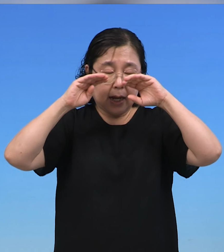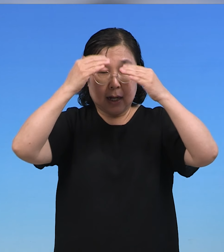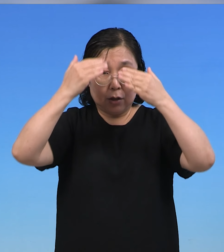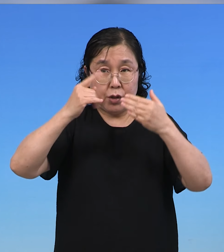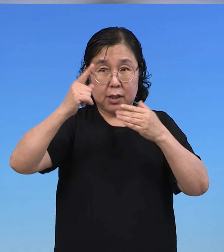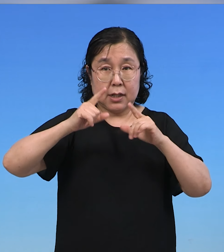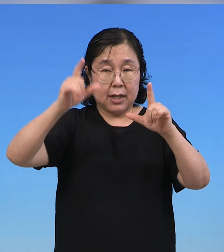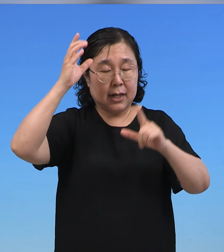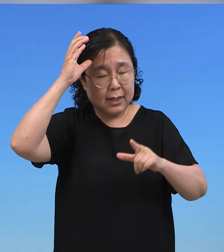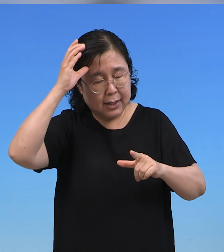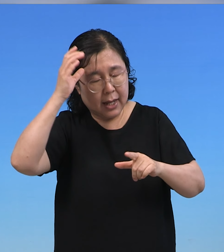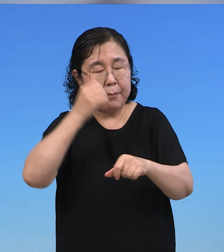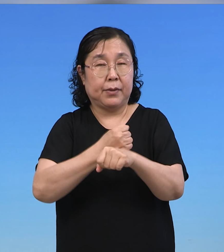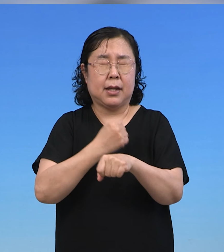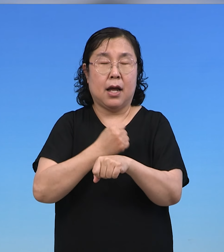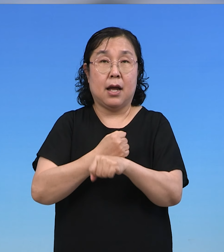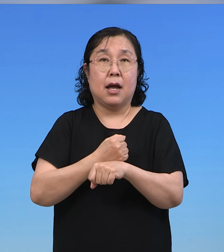끝나지 않습니다.